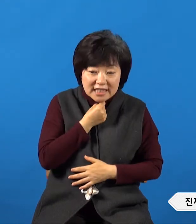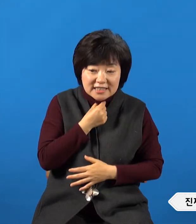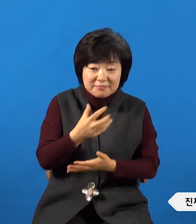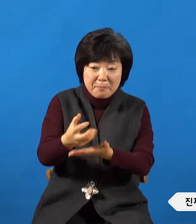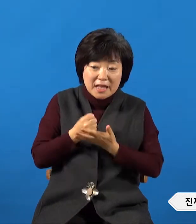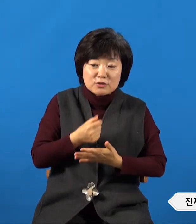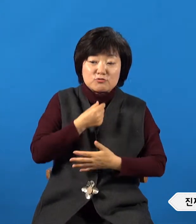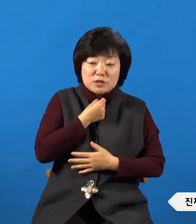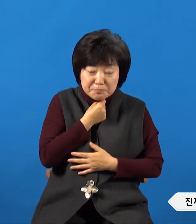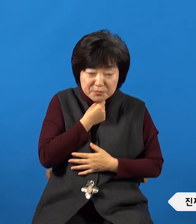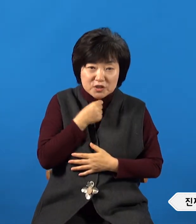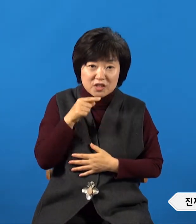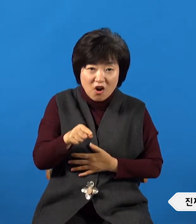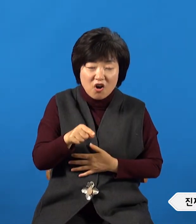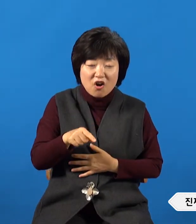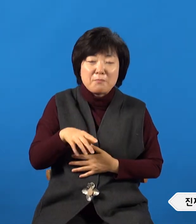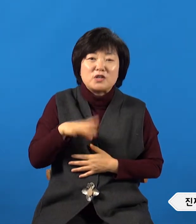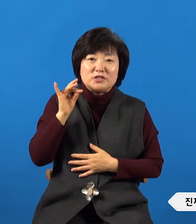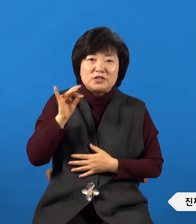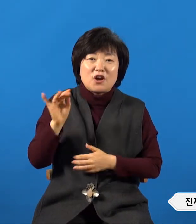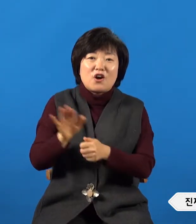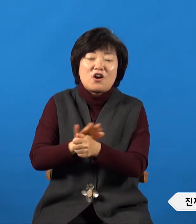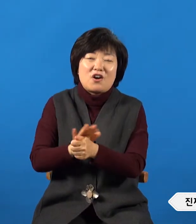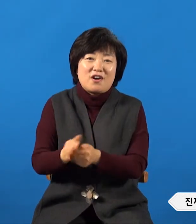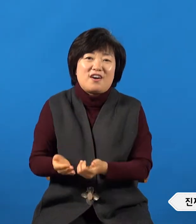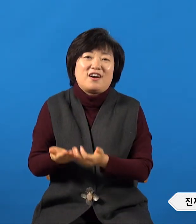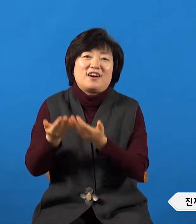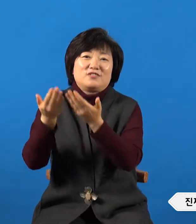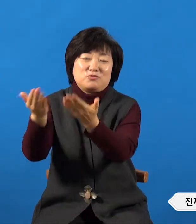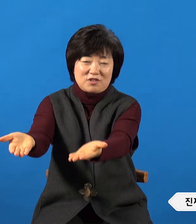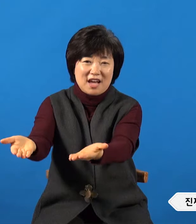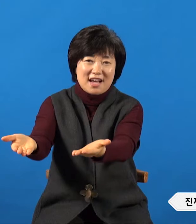받고자 하는 대로 먼저 그들에게